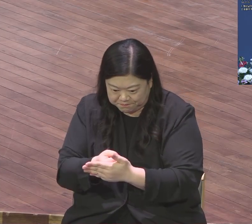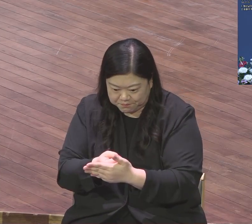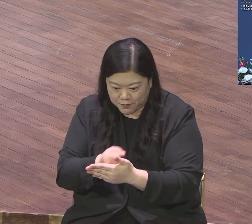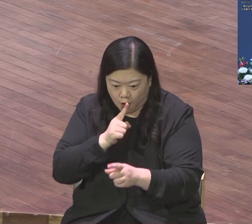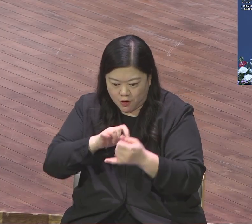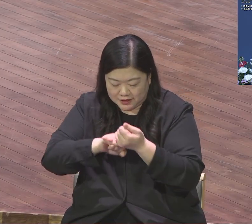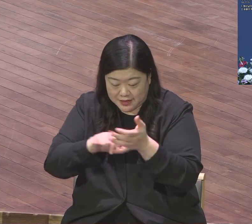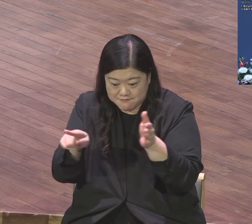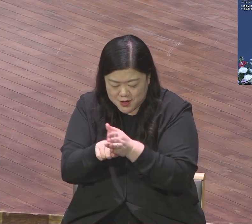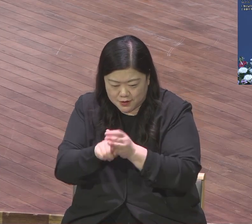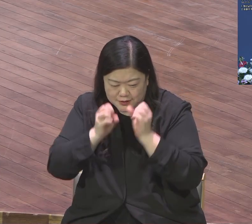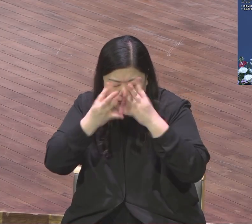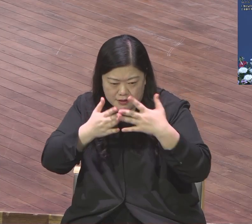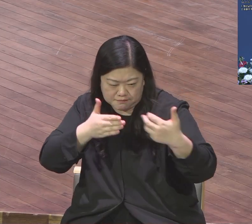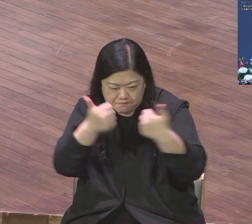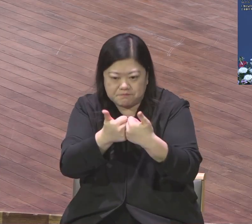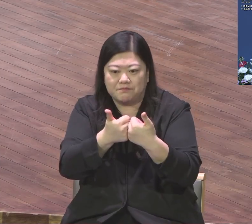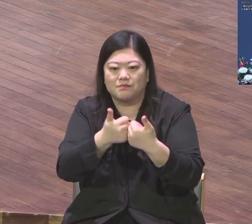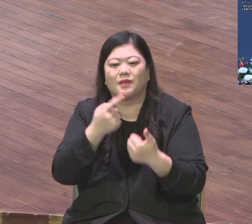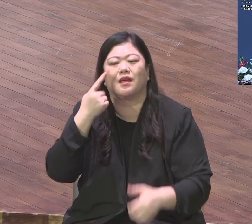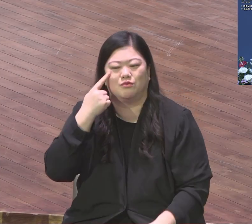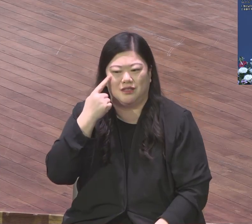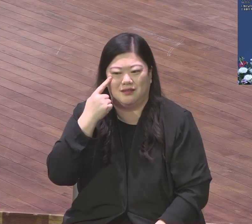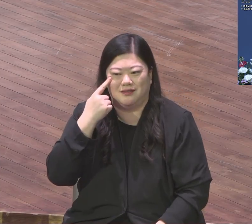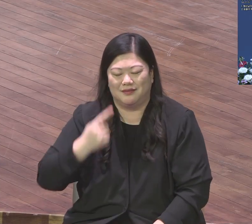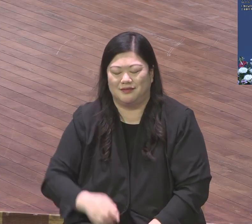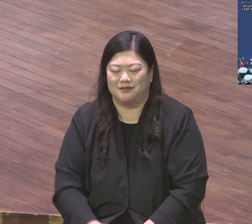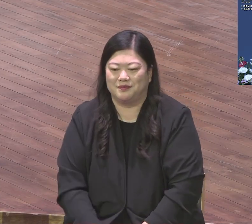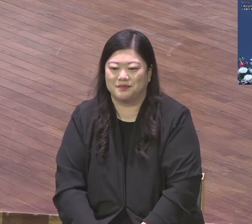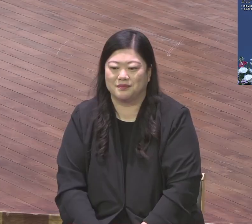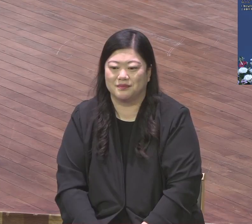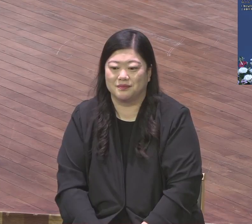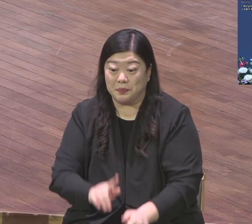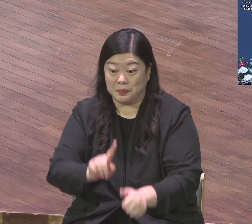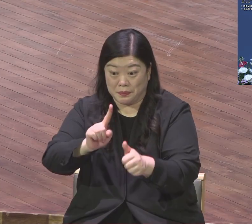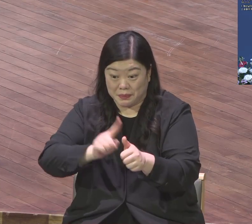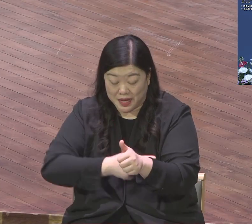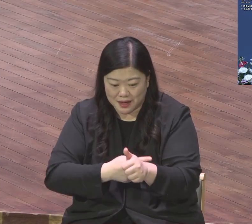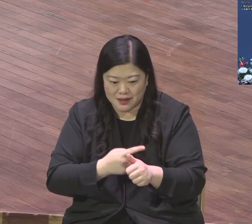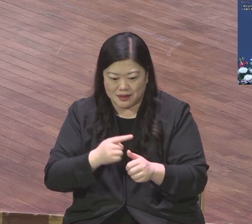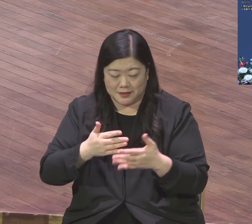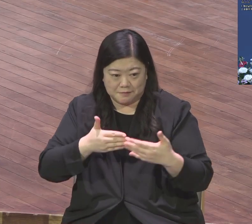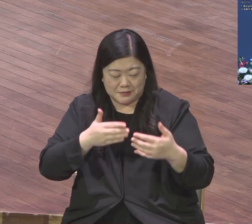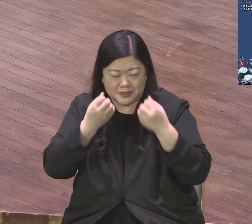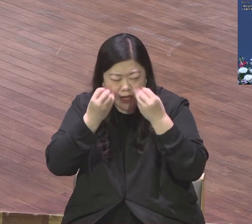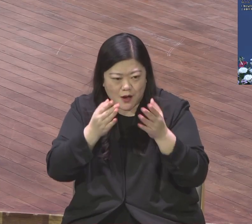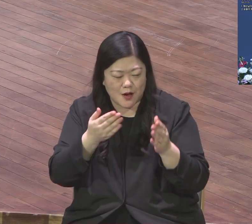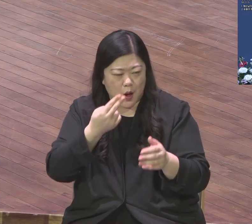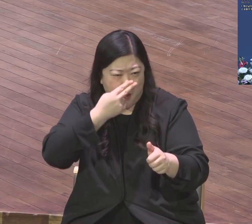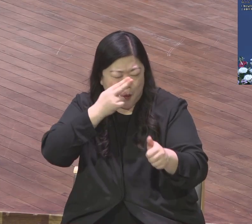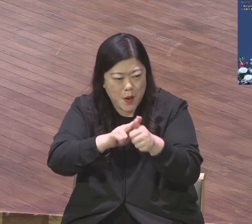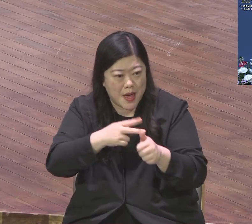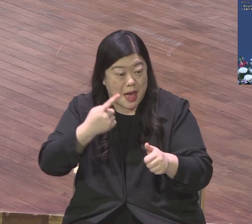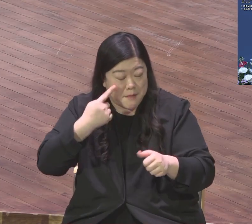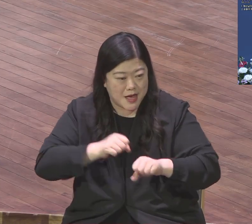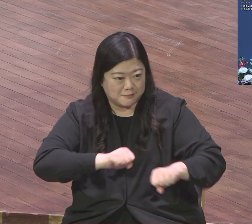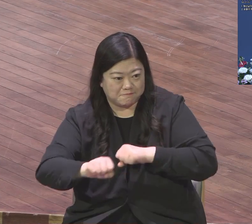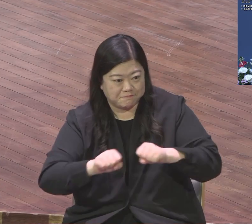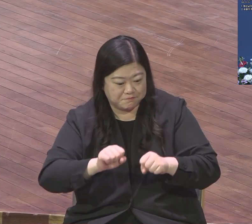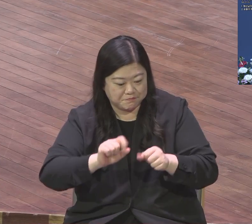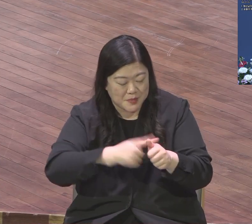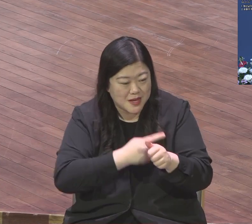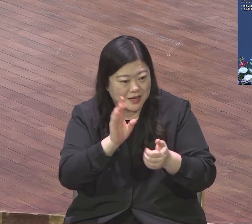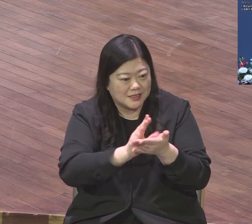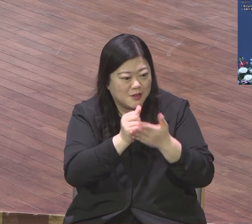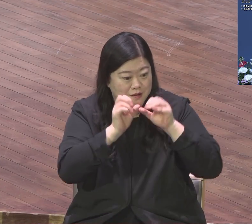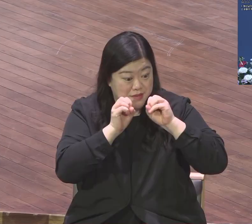도전을 하시기를 바랍니다. 그래서 모두를 살리는 복음 공동체, 모두를 세우는 예수